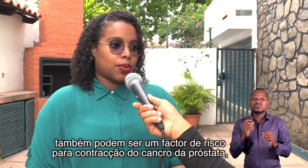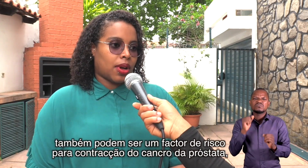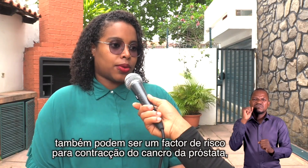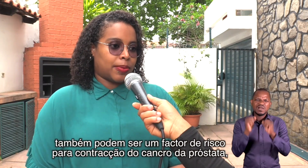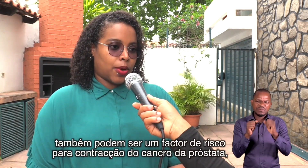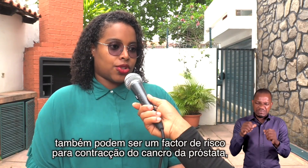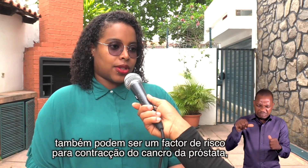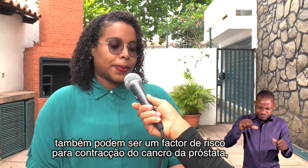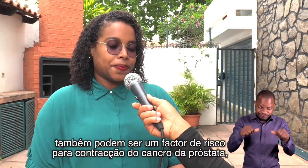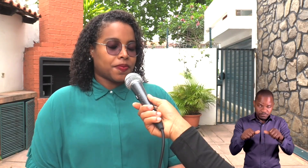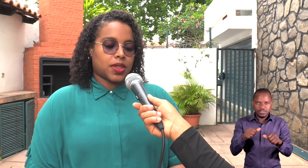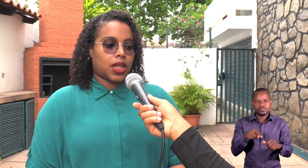do cancro da próstata.